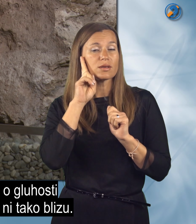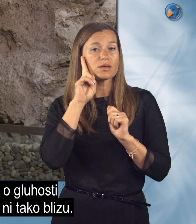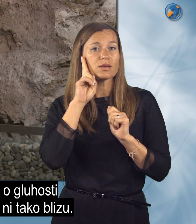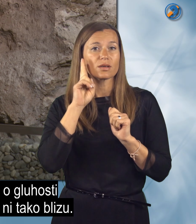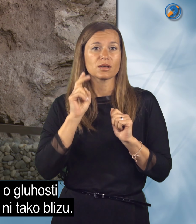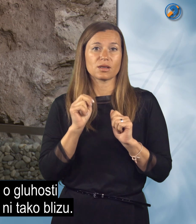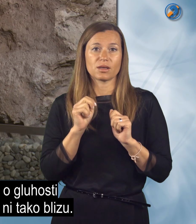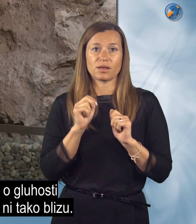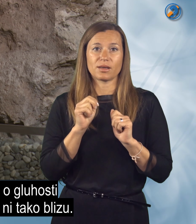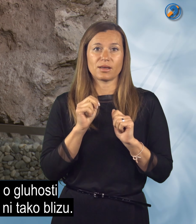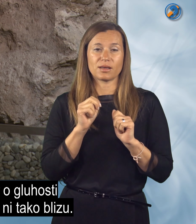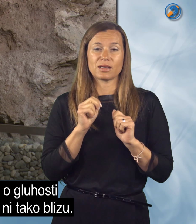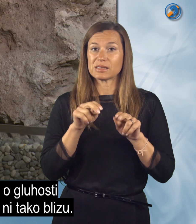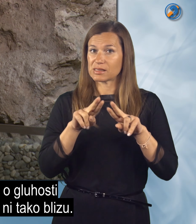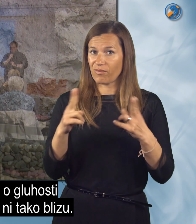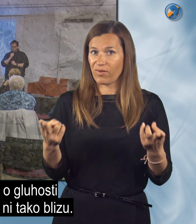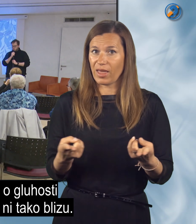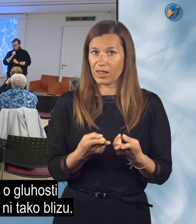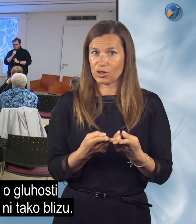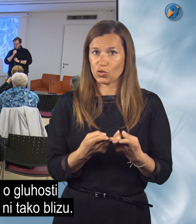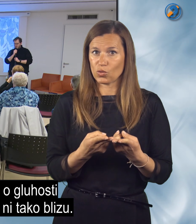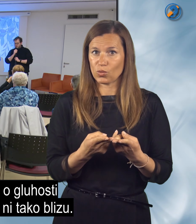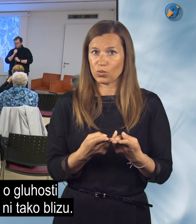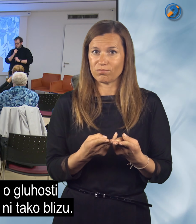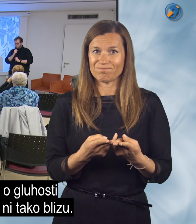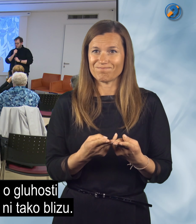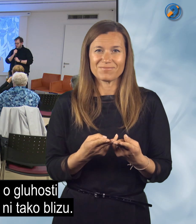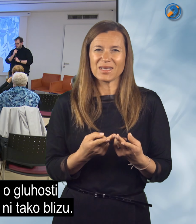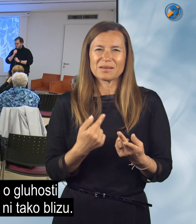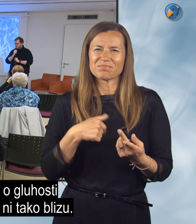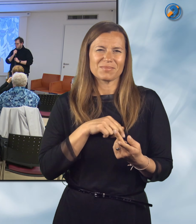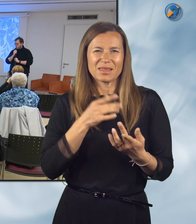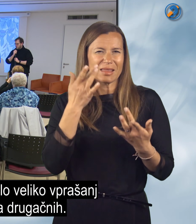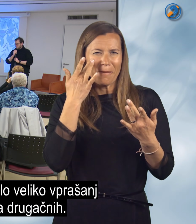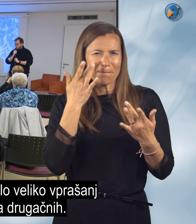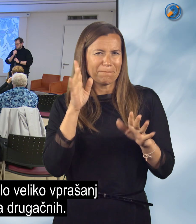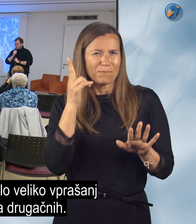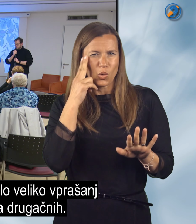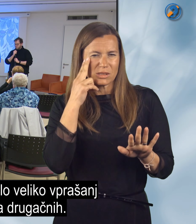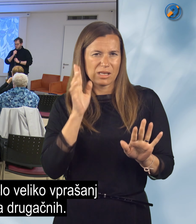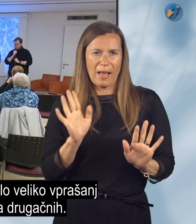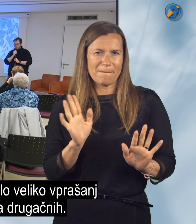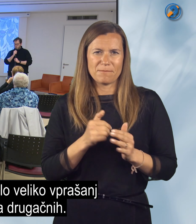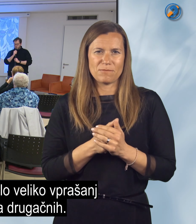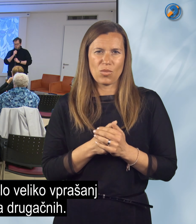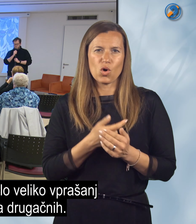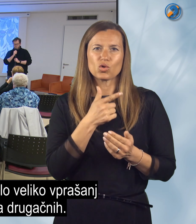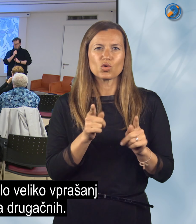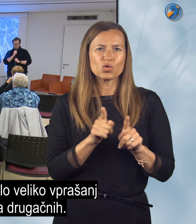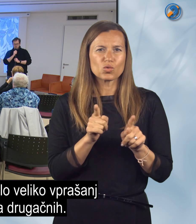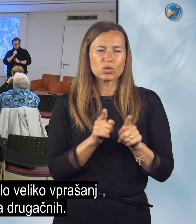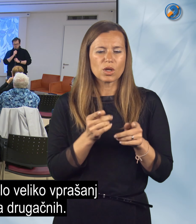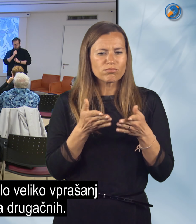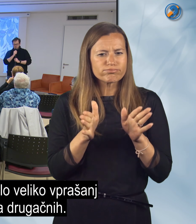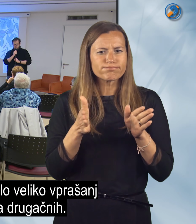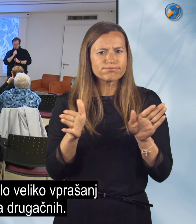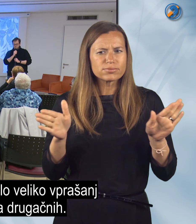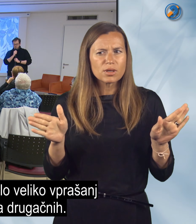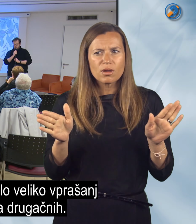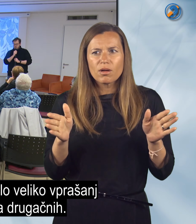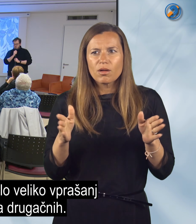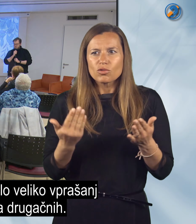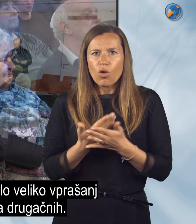in svetu, ki nam v bistvu ni tako blizu, in je odpirala v bistvu tudi zelo veliko